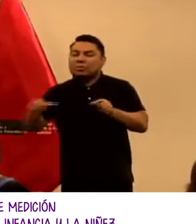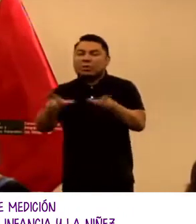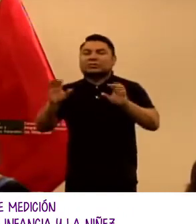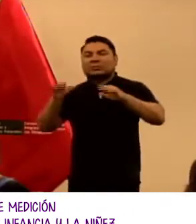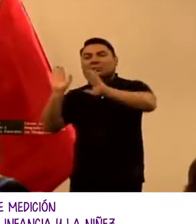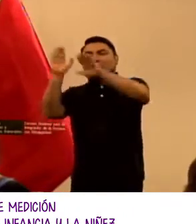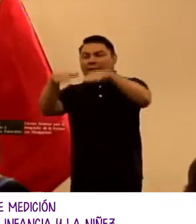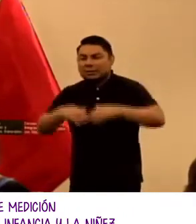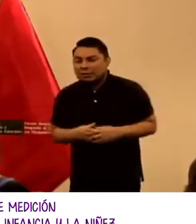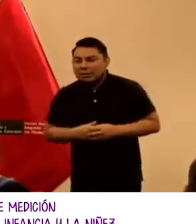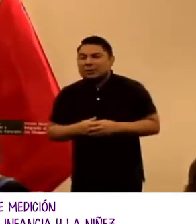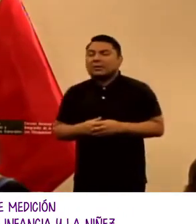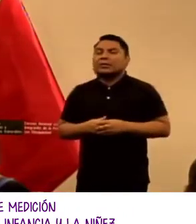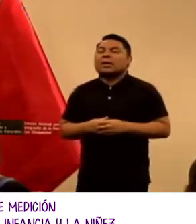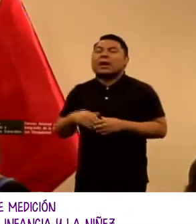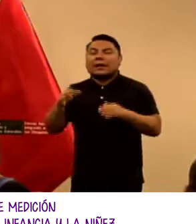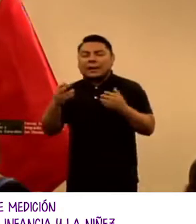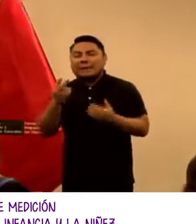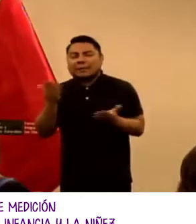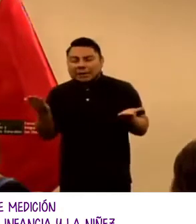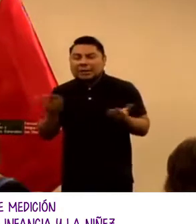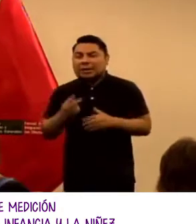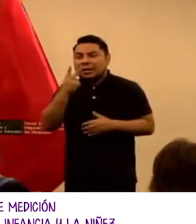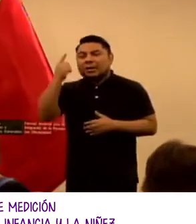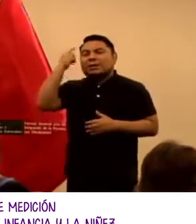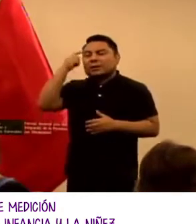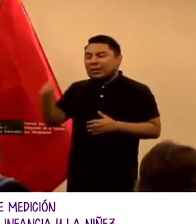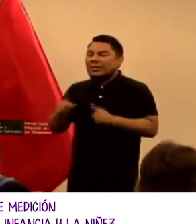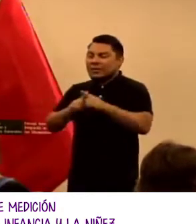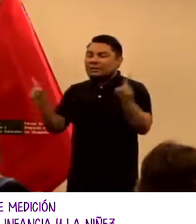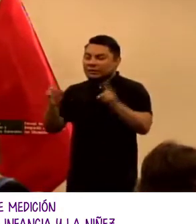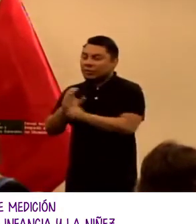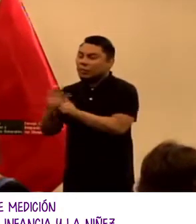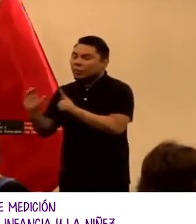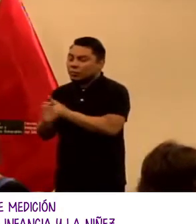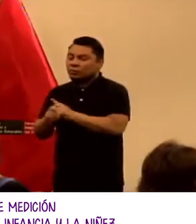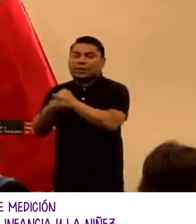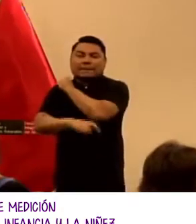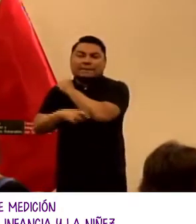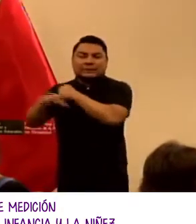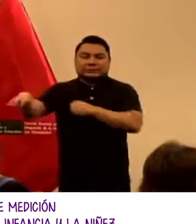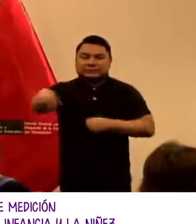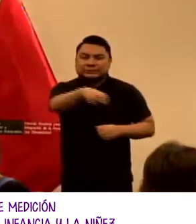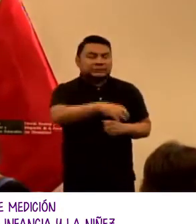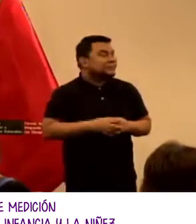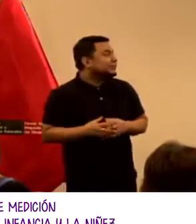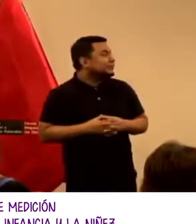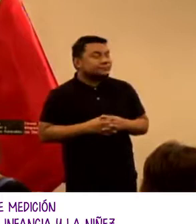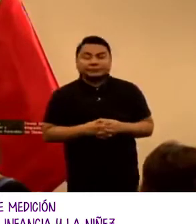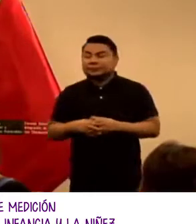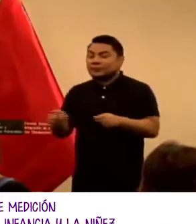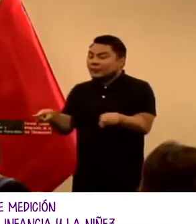béisbol o otras cosas, ¿no? Eso evidentemente para tomar en cuenta las diferencias culturales que hay entre los países. La